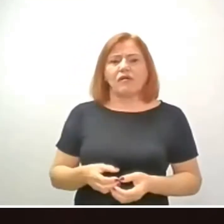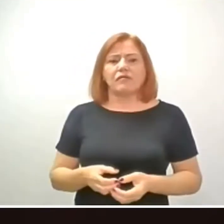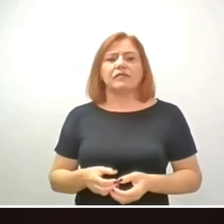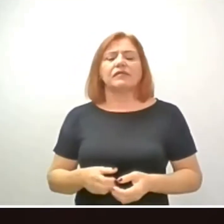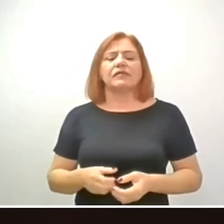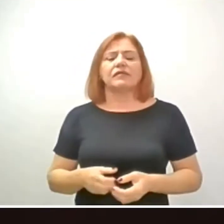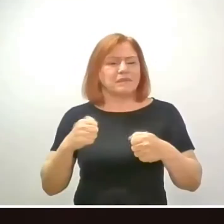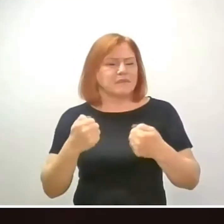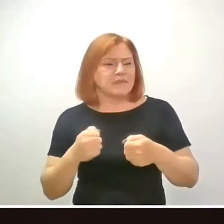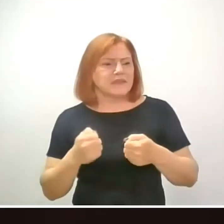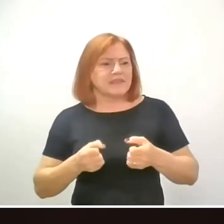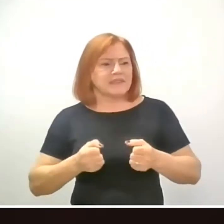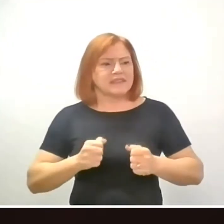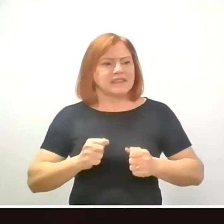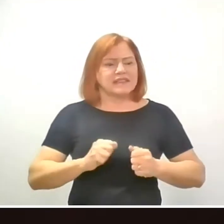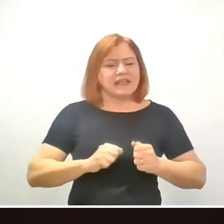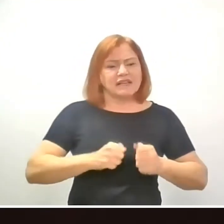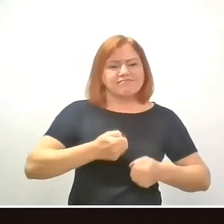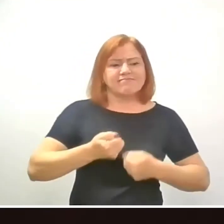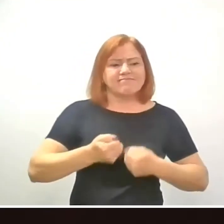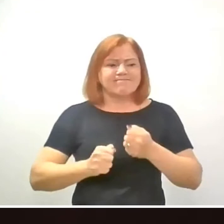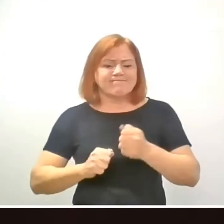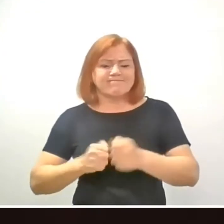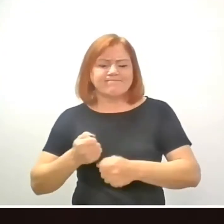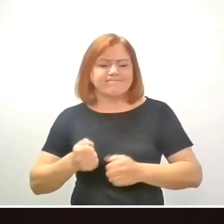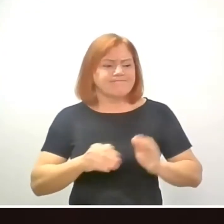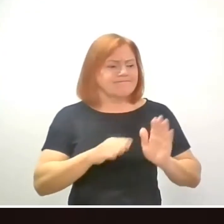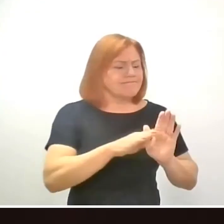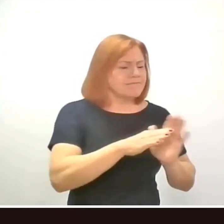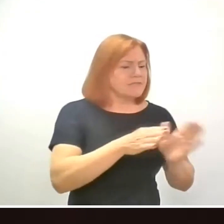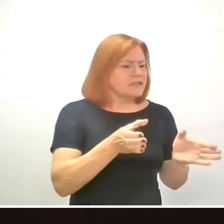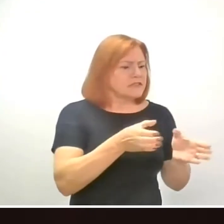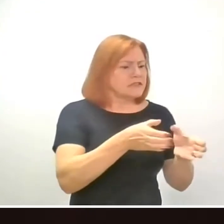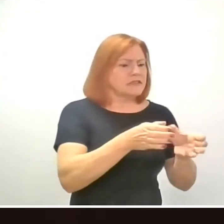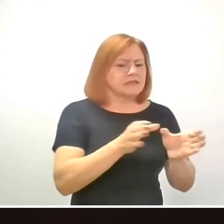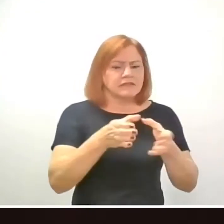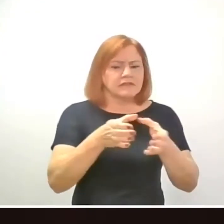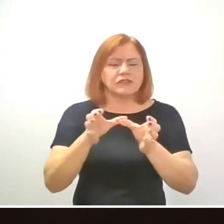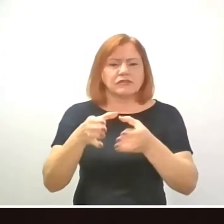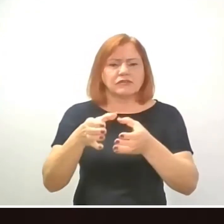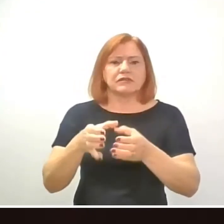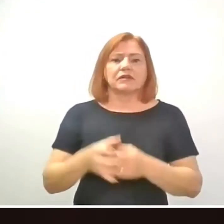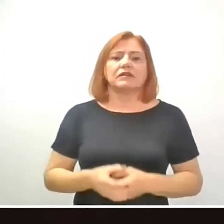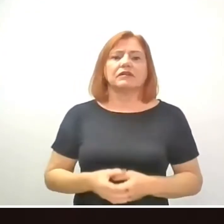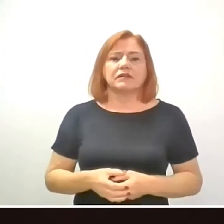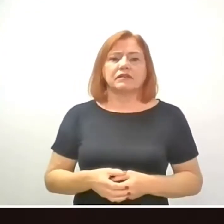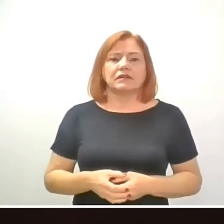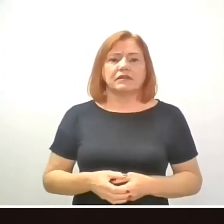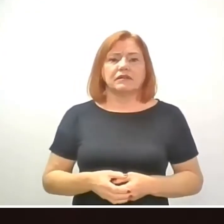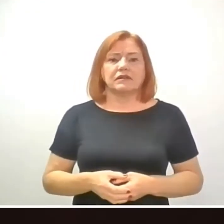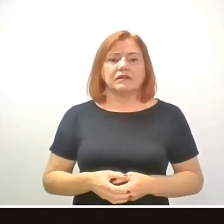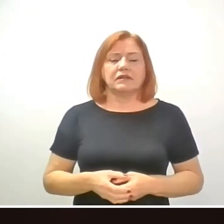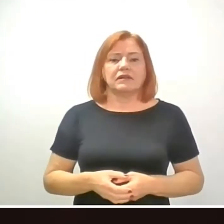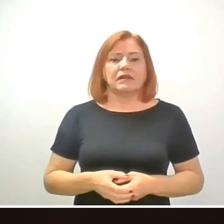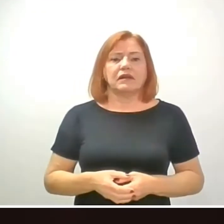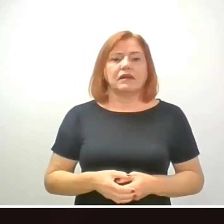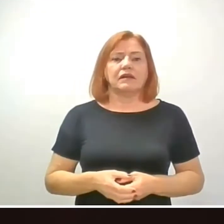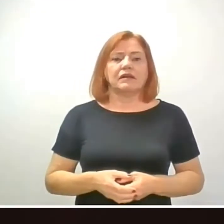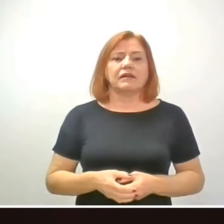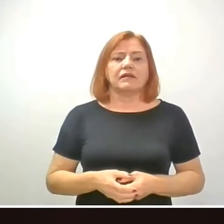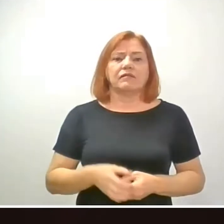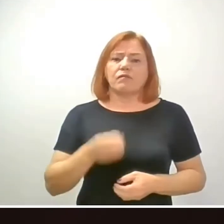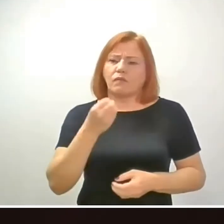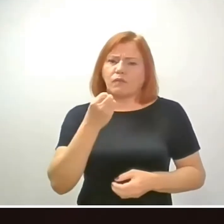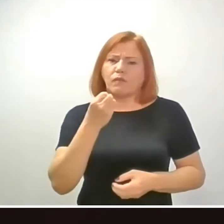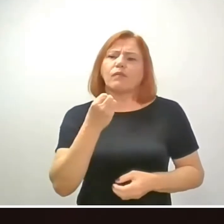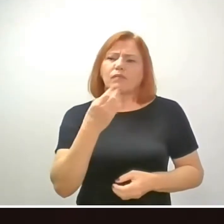e com boa intenção, é sempre assim, um homem faz com boa intenção, mas não confia